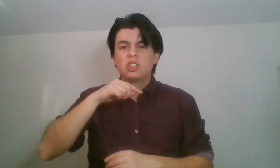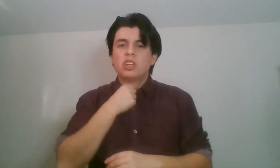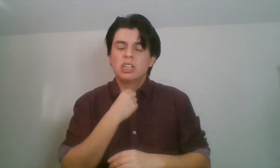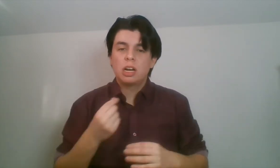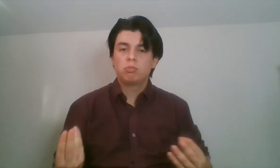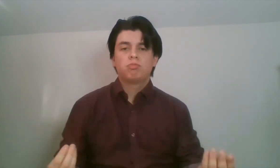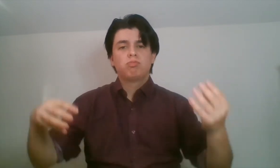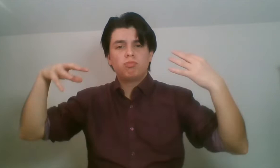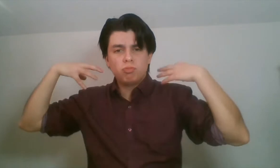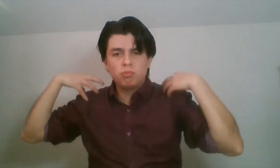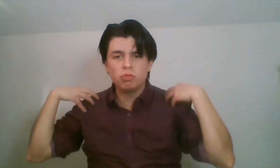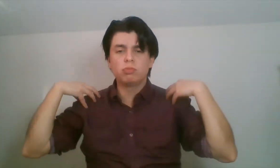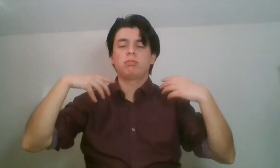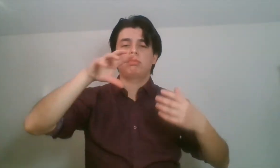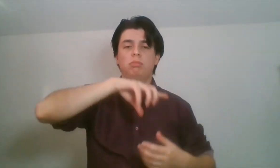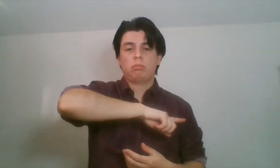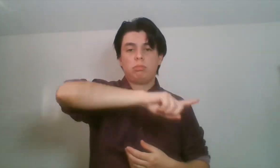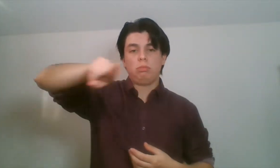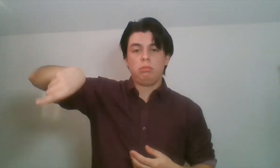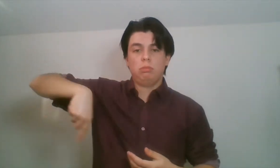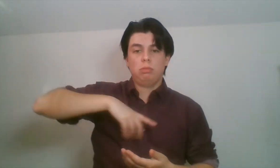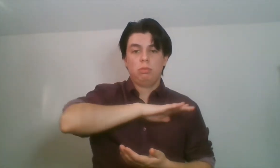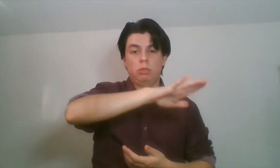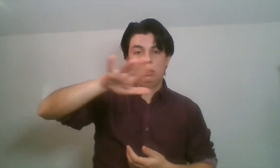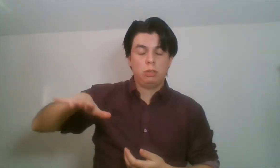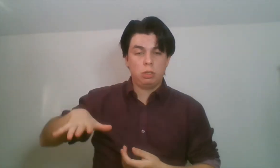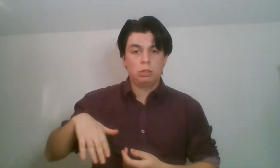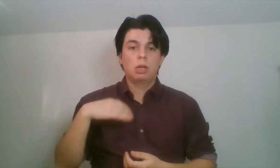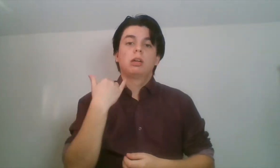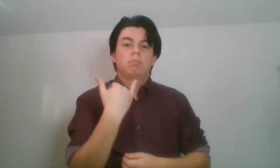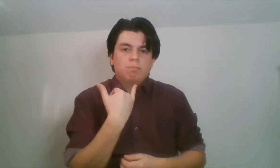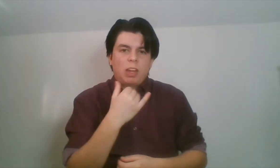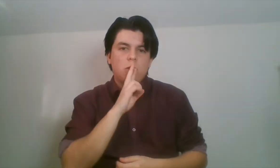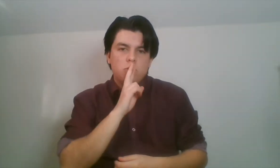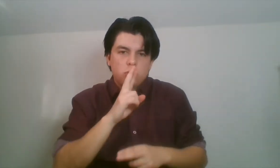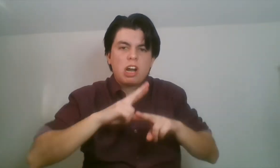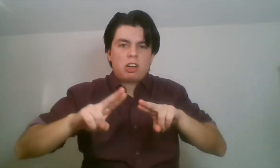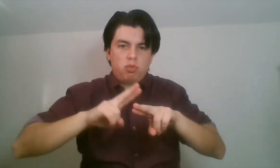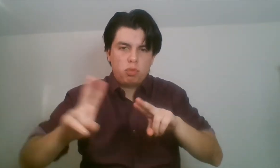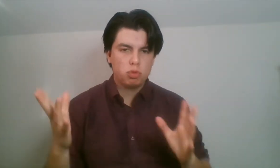Y que quisieran hacerse cargo de este espacio, cosa que efectivamente resultó.